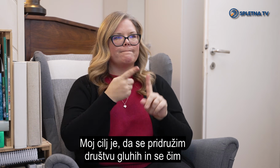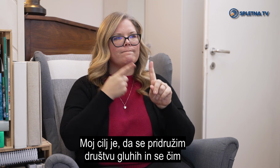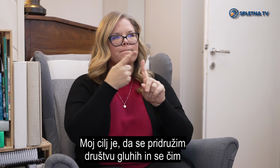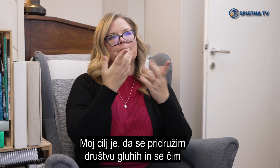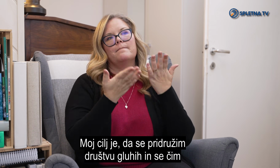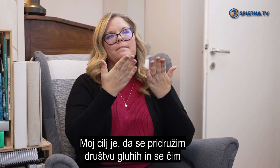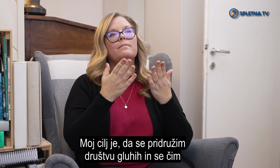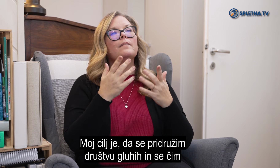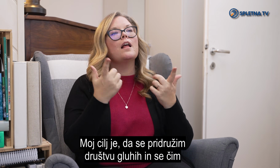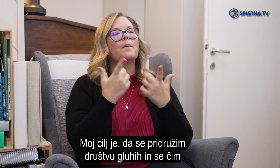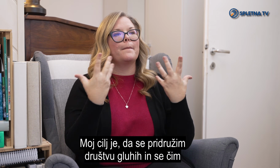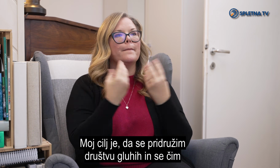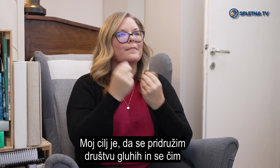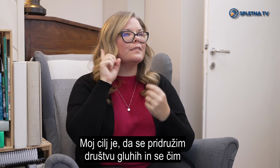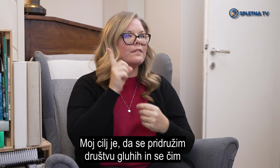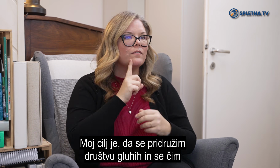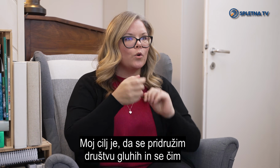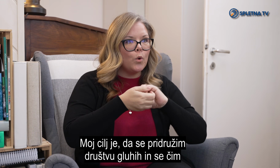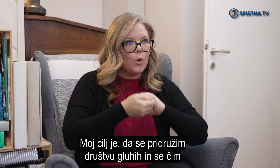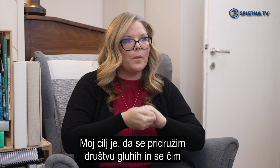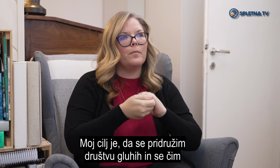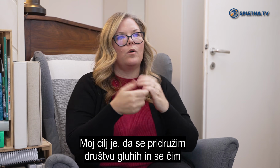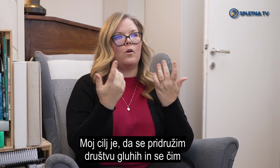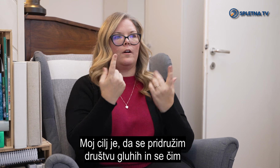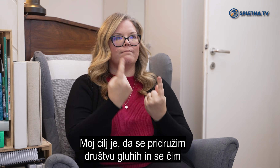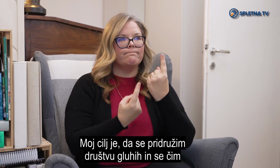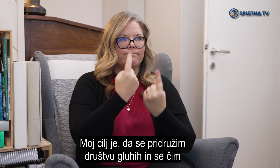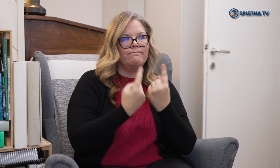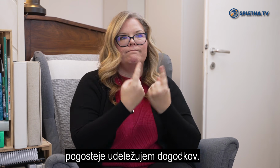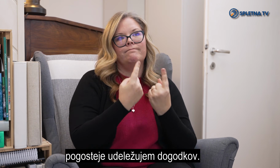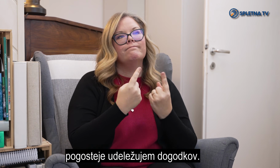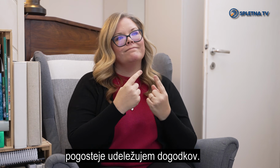Moj cilj je, da se pridružim društvu gluhih in se čim pogosteje udeležujem dogodkov.